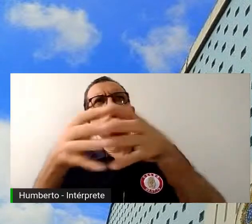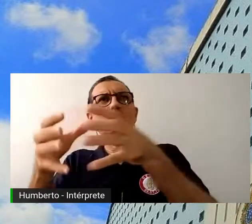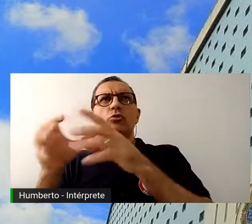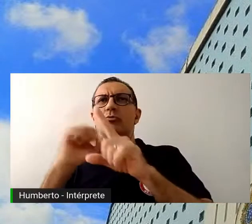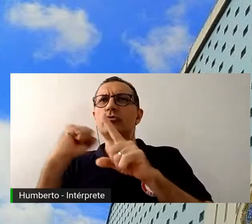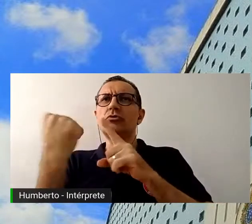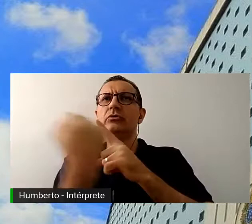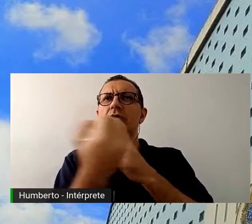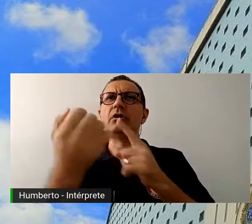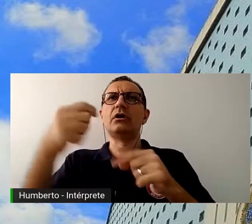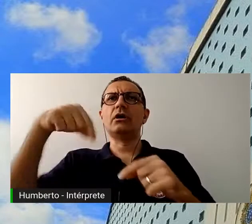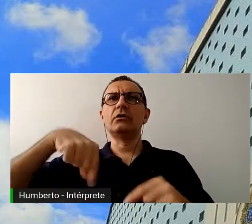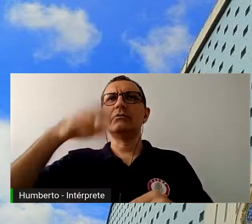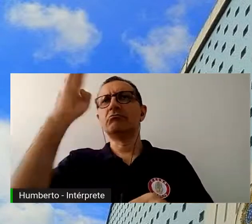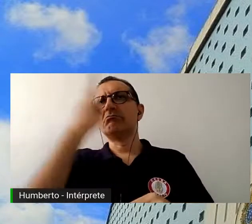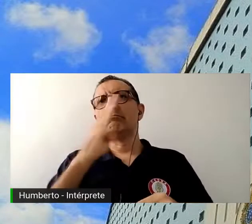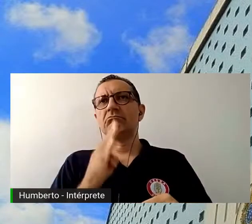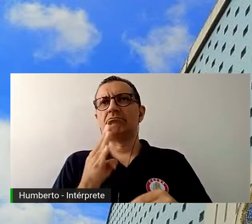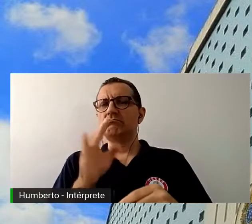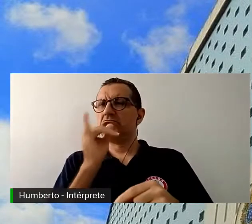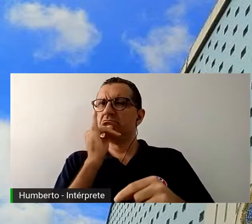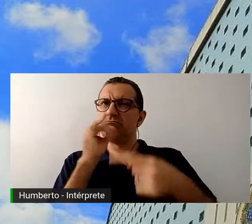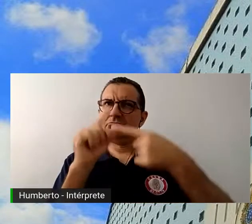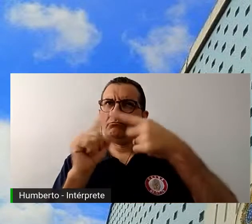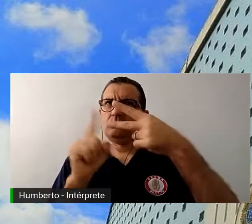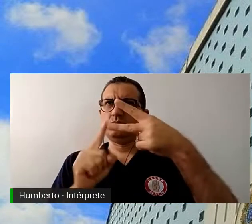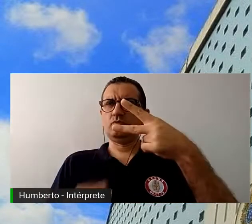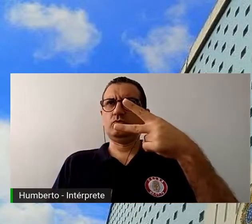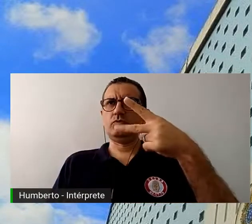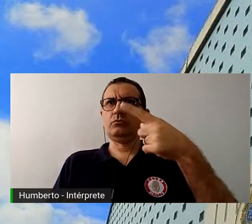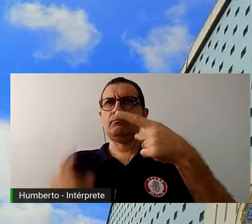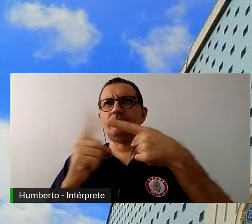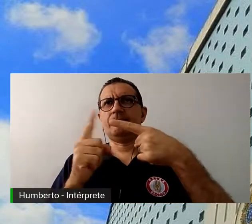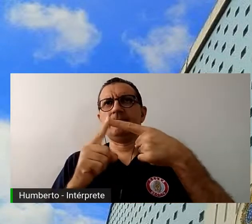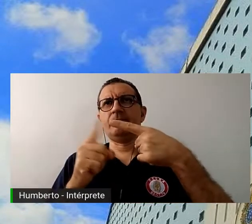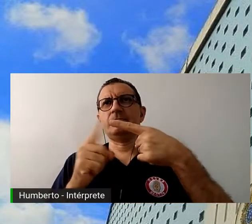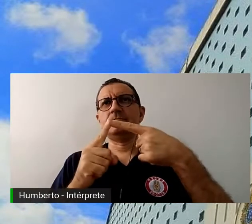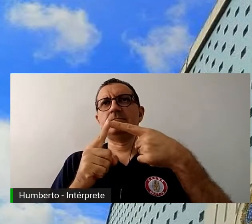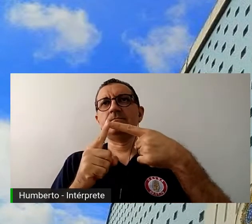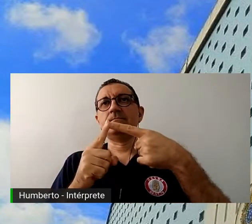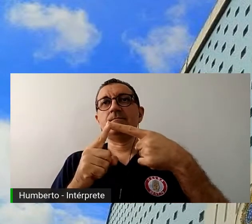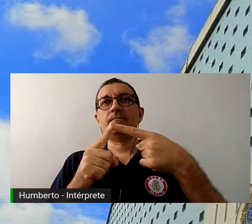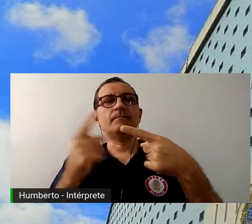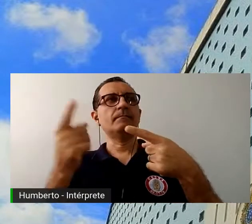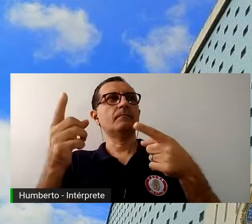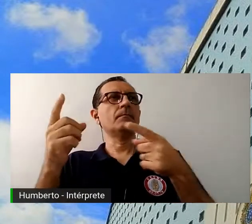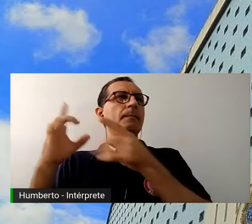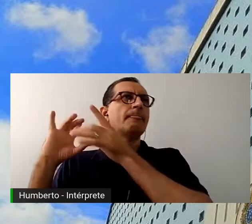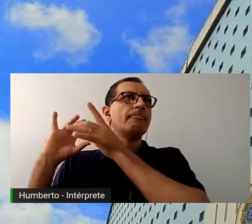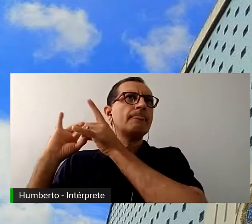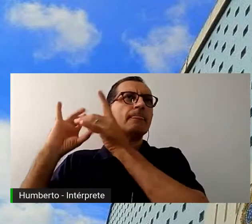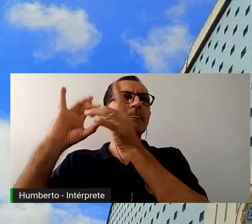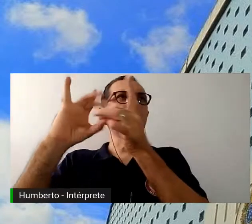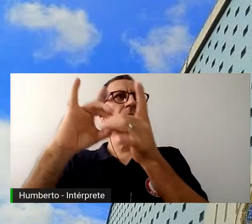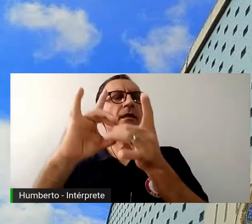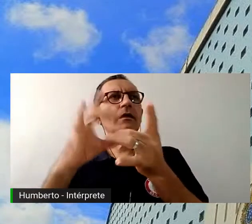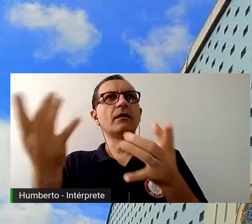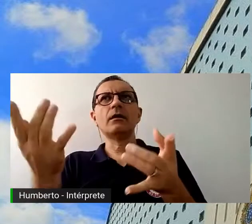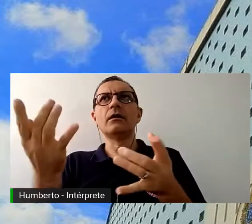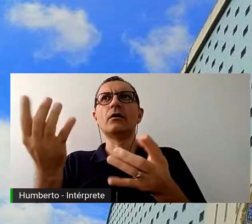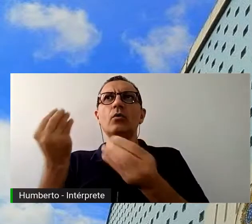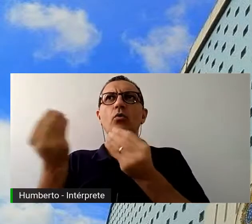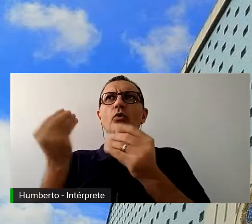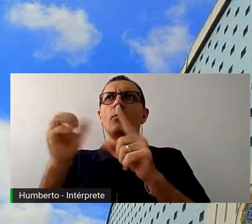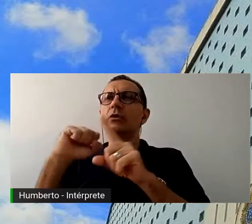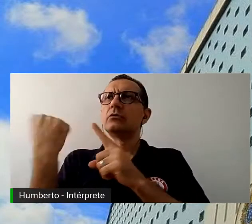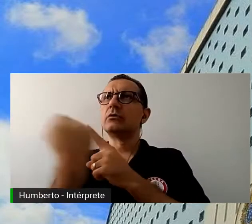Brasil, só para citar duas questões. Contextualizar é recorrer a isso também e não ficar apenas nas